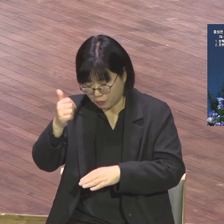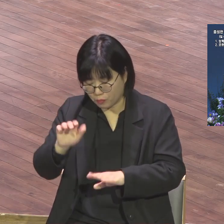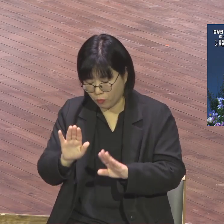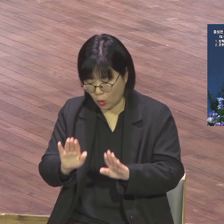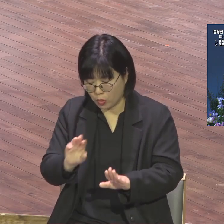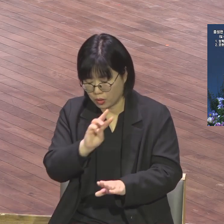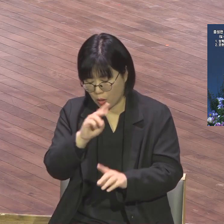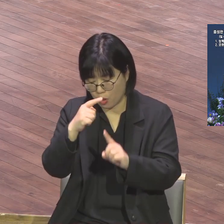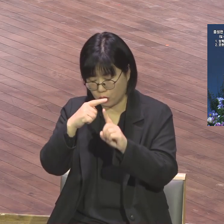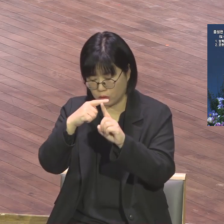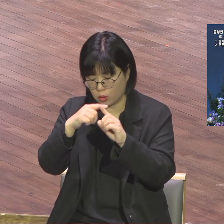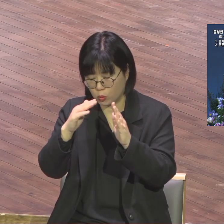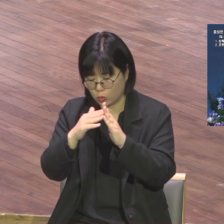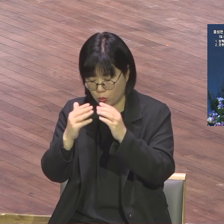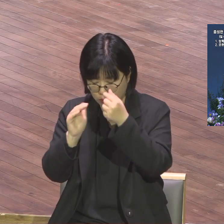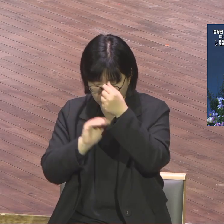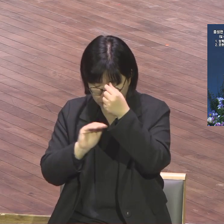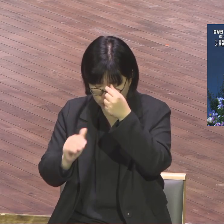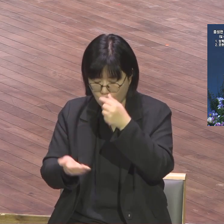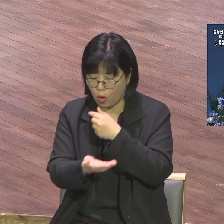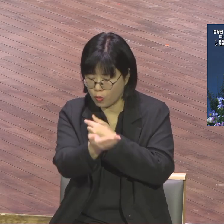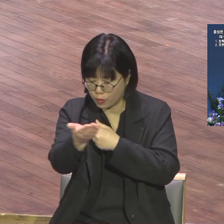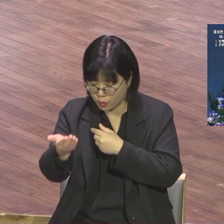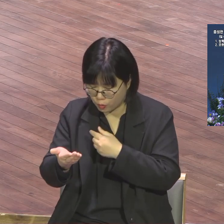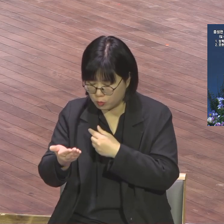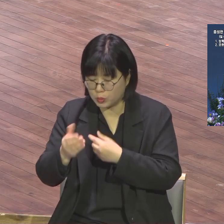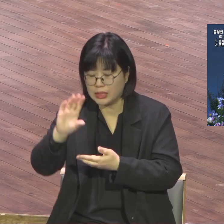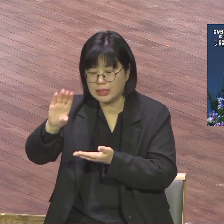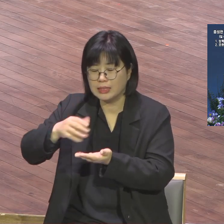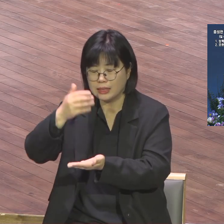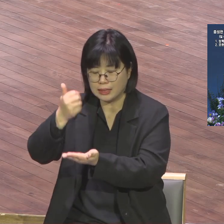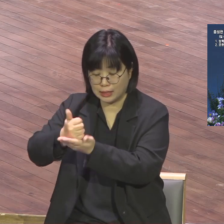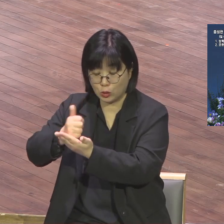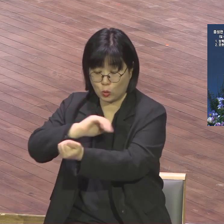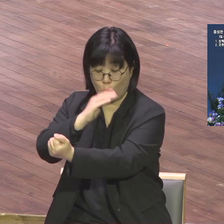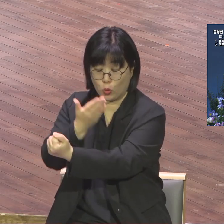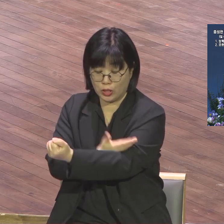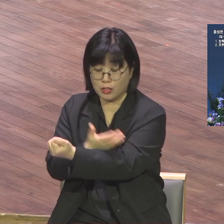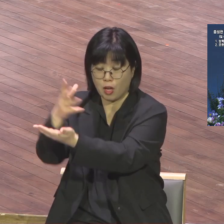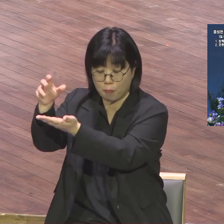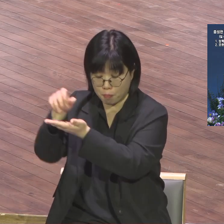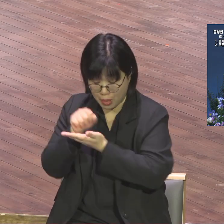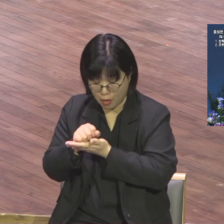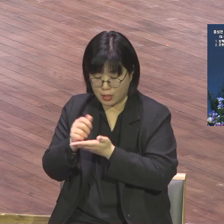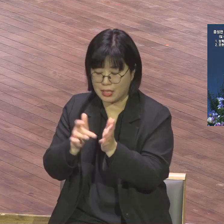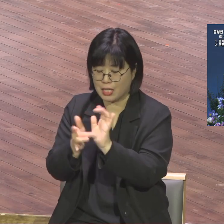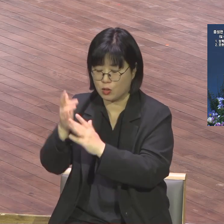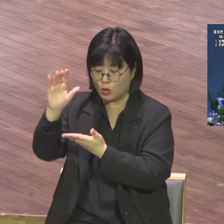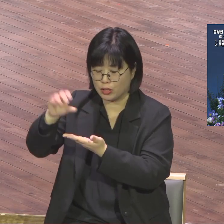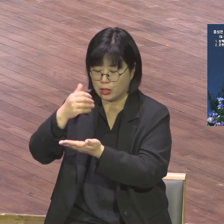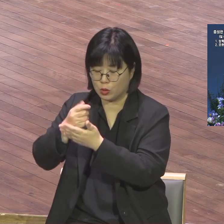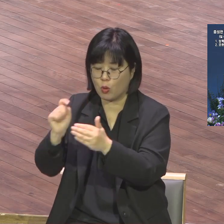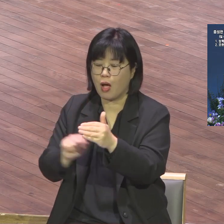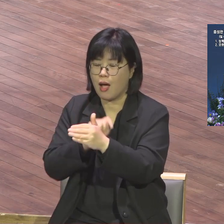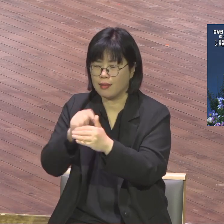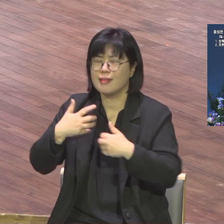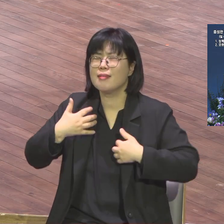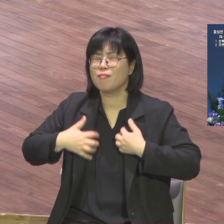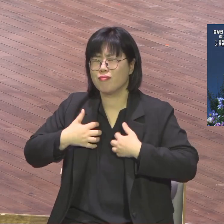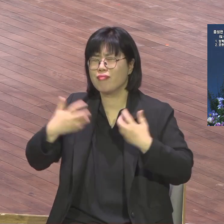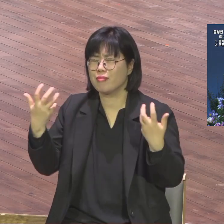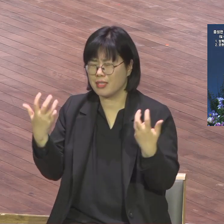모든 성도들을 오늘부터 이유 없이 그리스도 예수 안에서, 능력 주시는 예수 안에서 풍성한 기쁨의 삶을